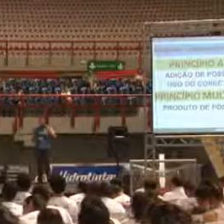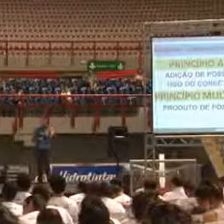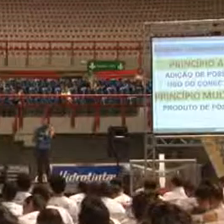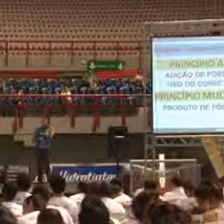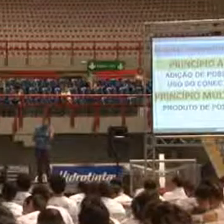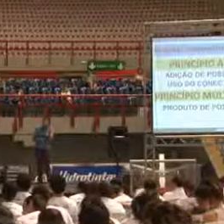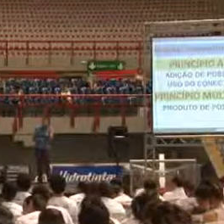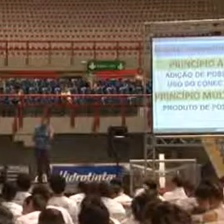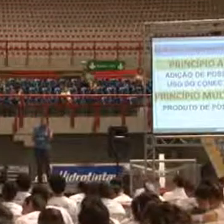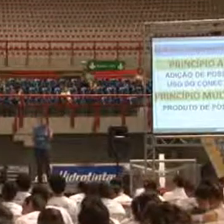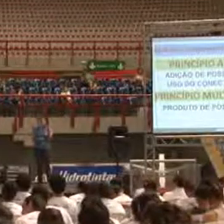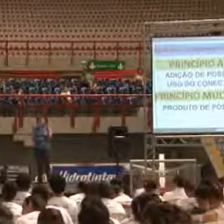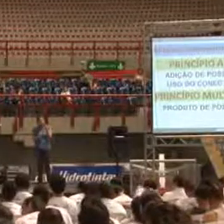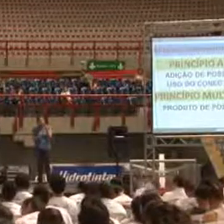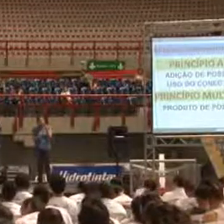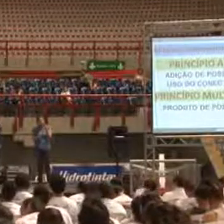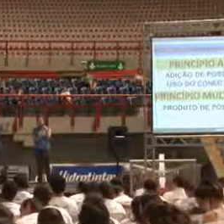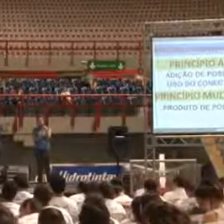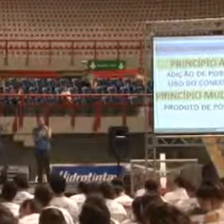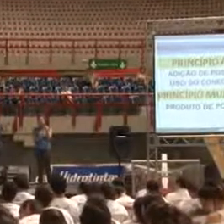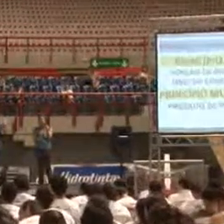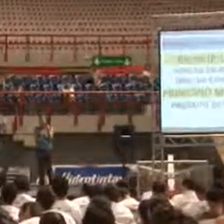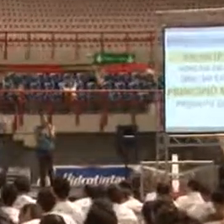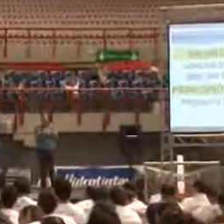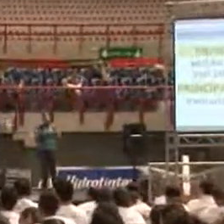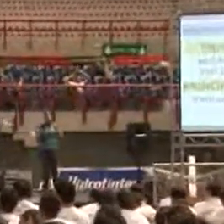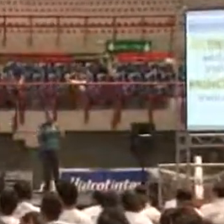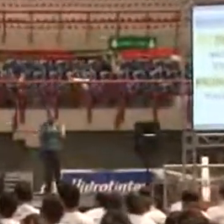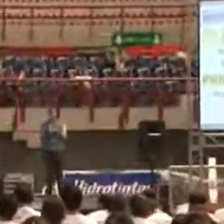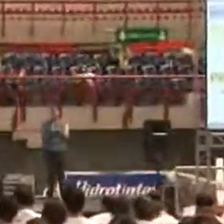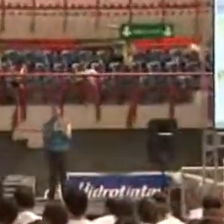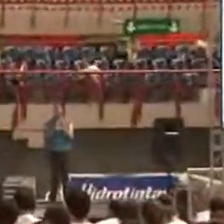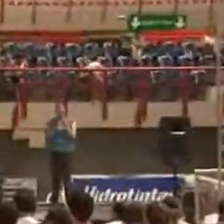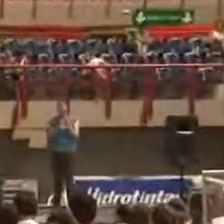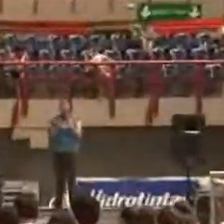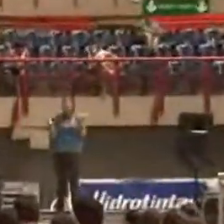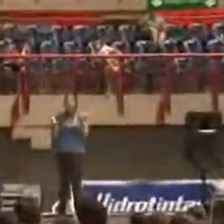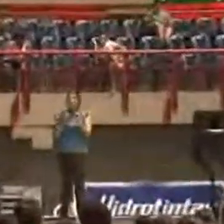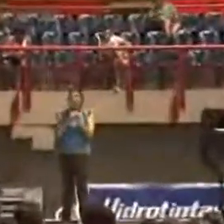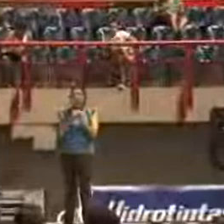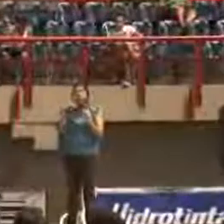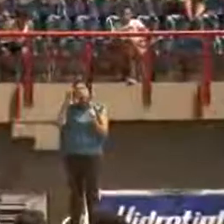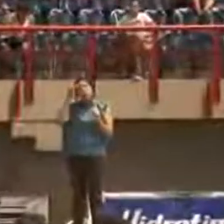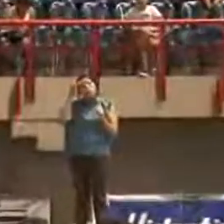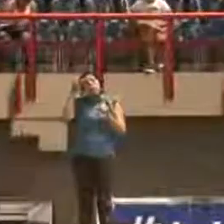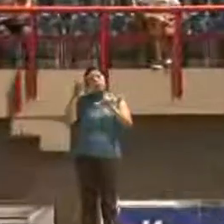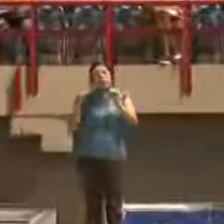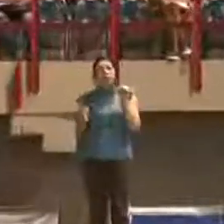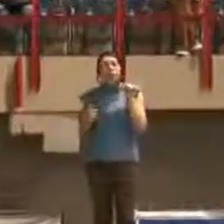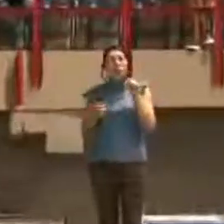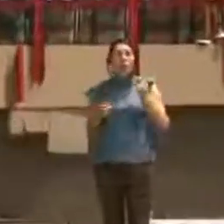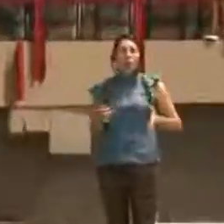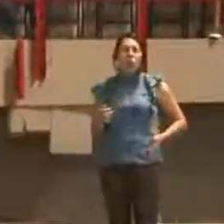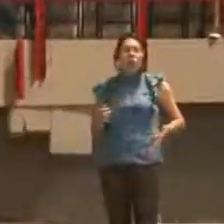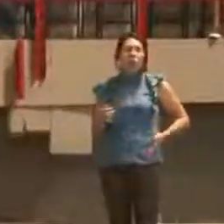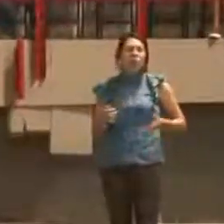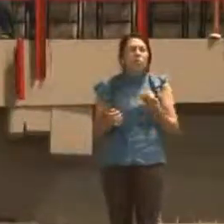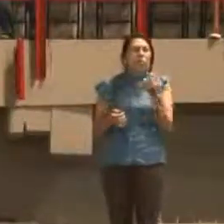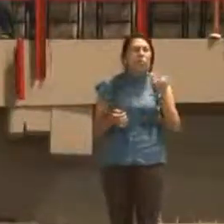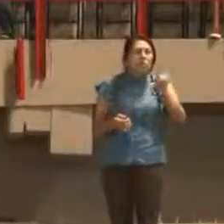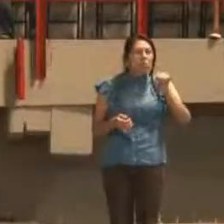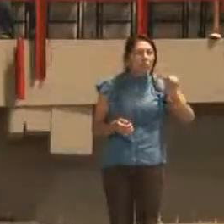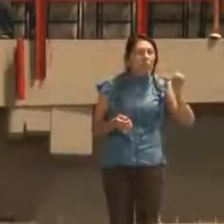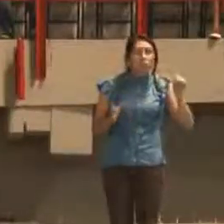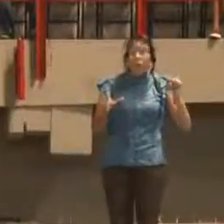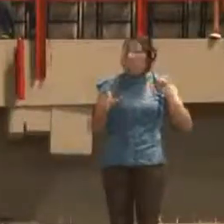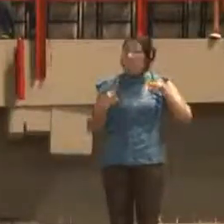apareceu o conectivo OU, isso vai dar a ideia de união, quer dizer que você vai juntar as coisas. Então você pega a quantidade de calças e soma com a quantidade de